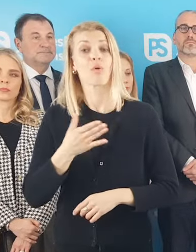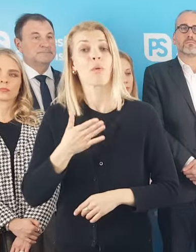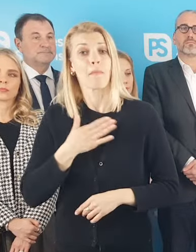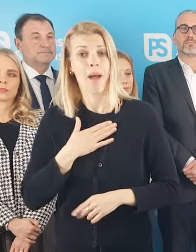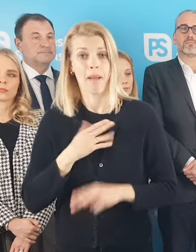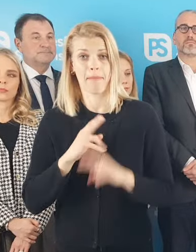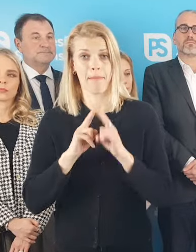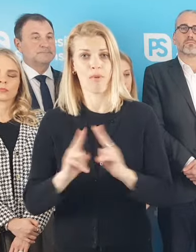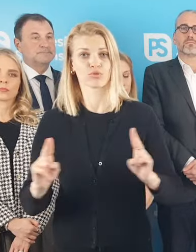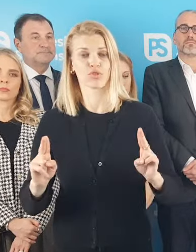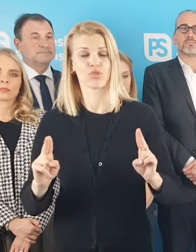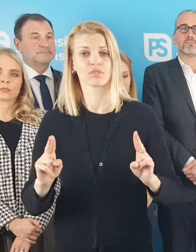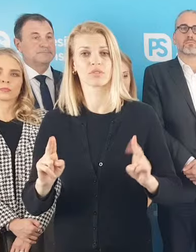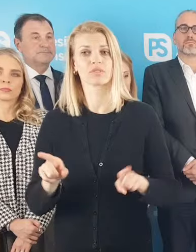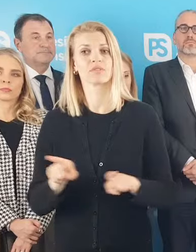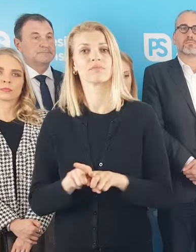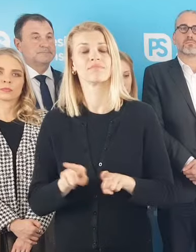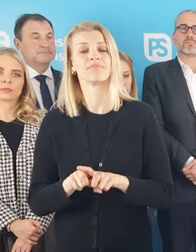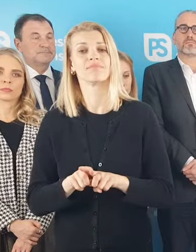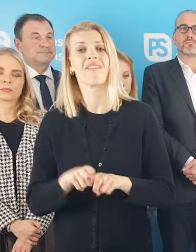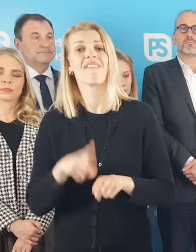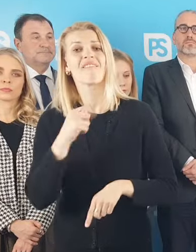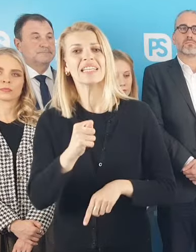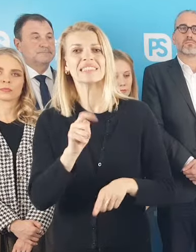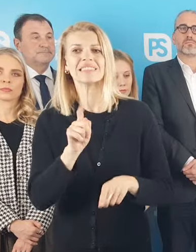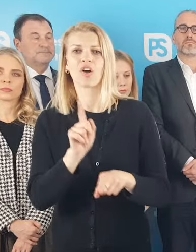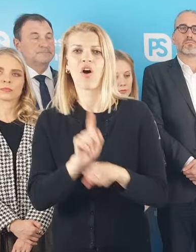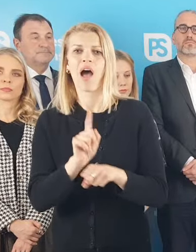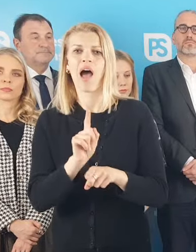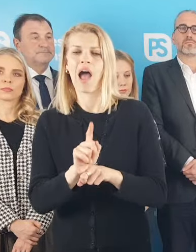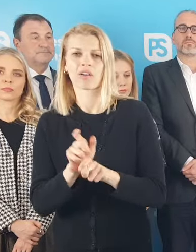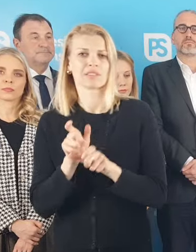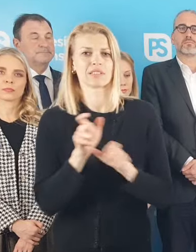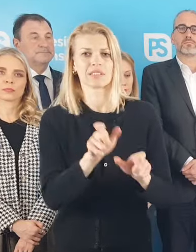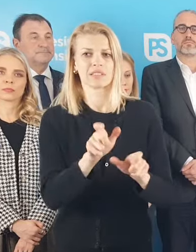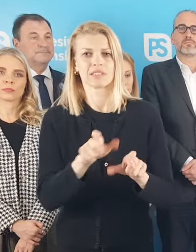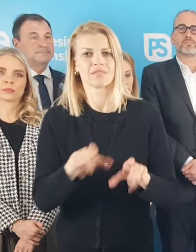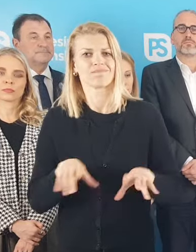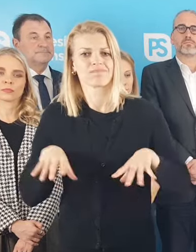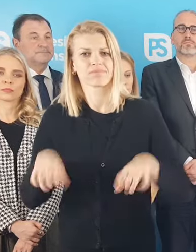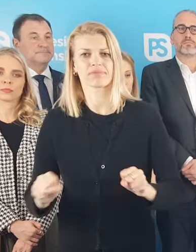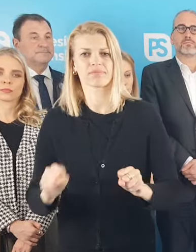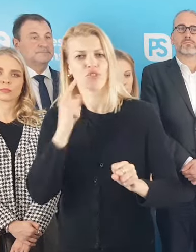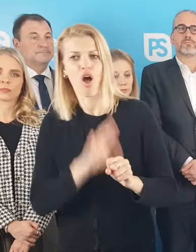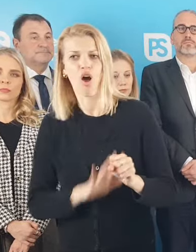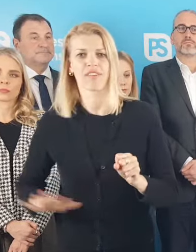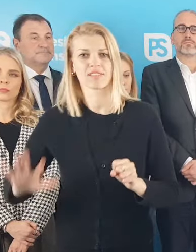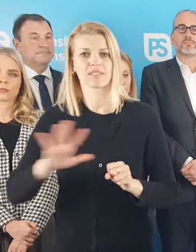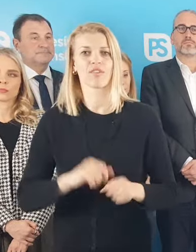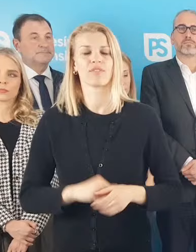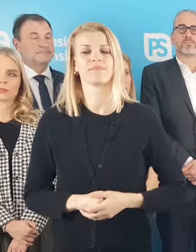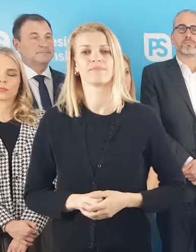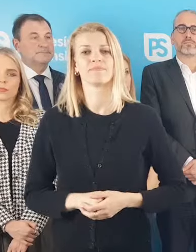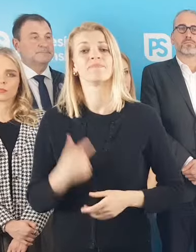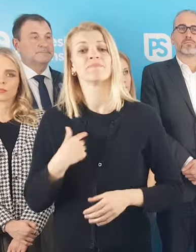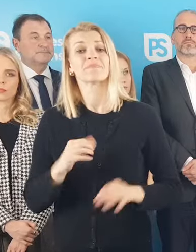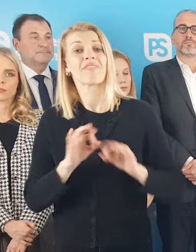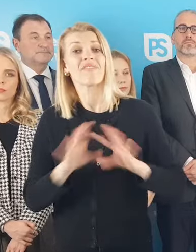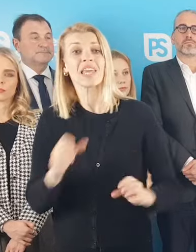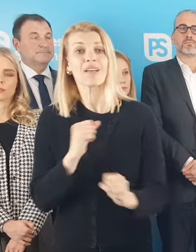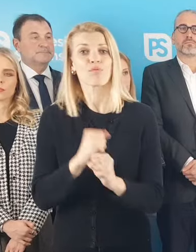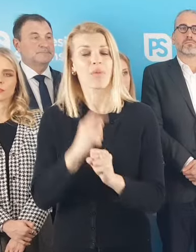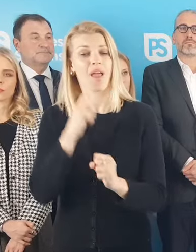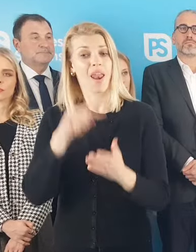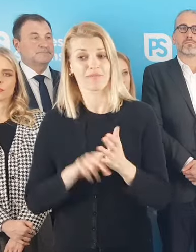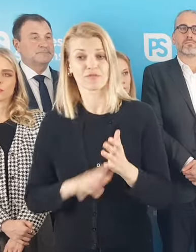možnosť zasadiť Robertovi Ficovi úder, zastaviť to valcovanie štátu a urobíme to len vtedy, ak